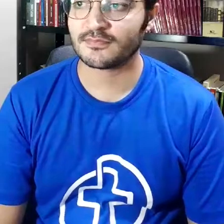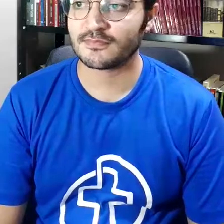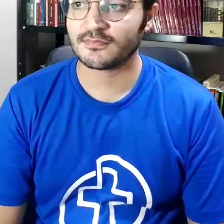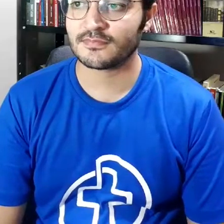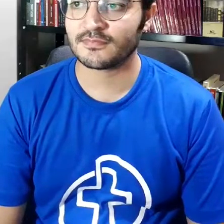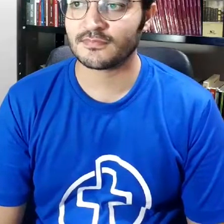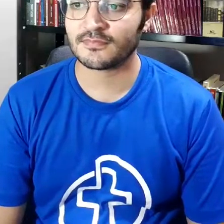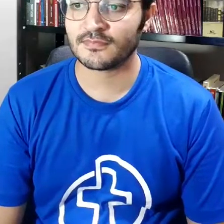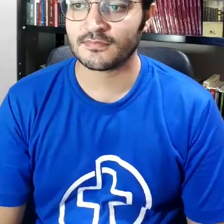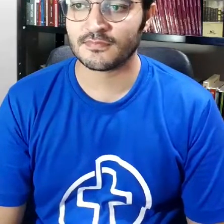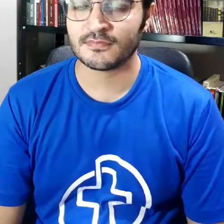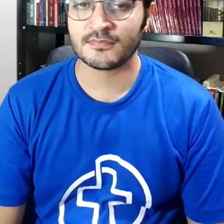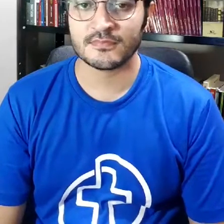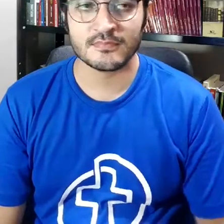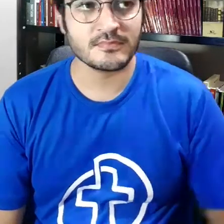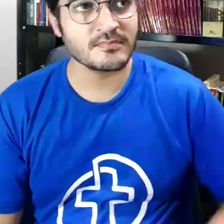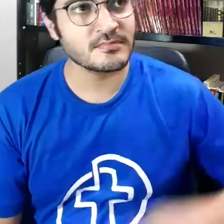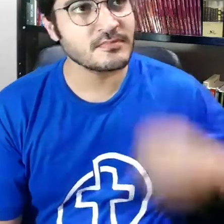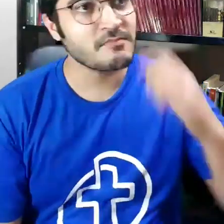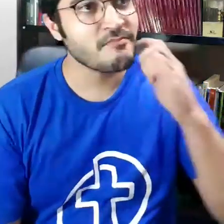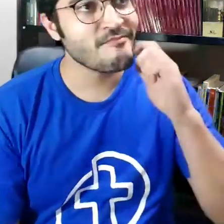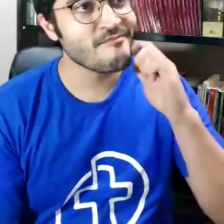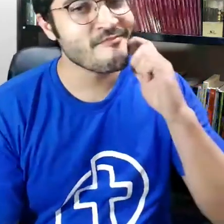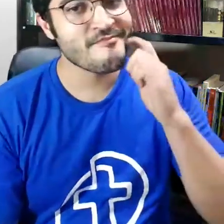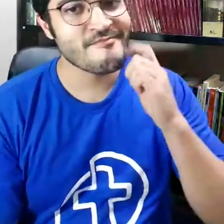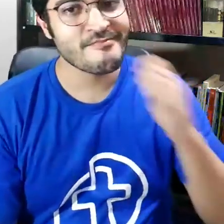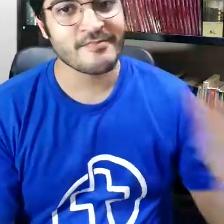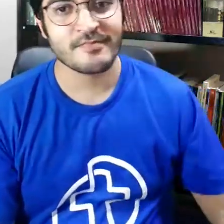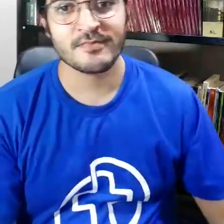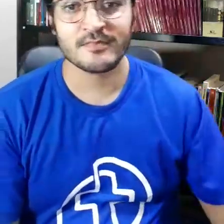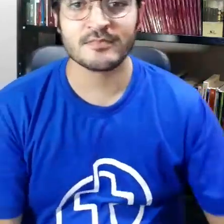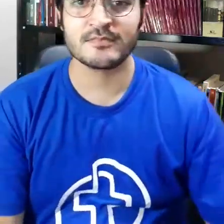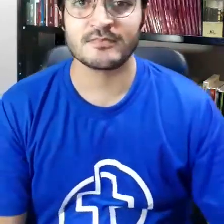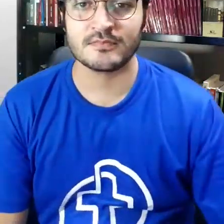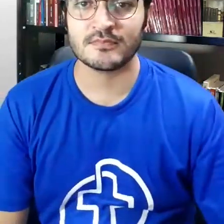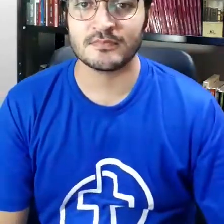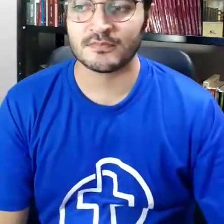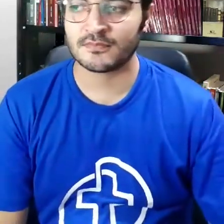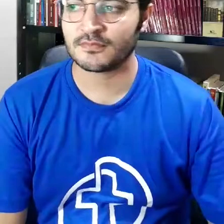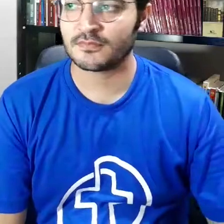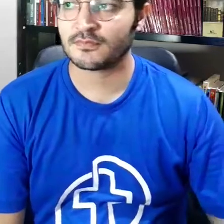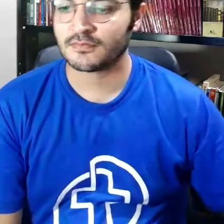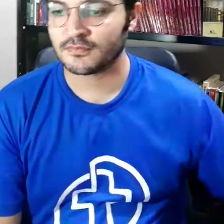Esta paz que sinto em minha alma